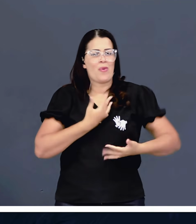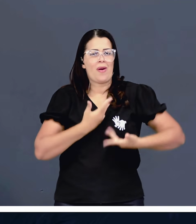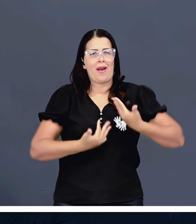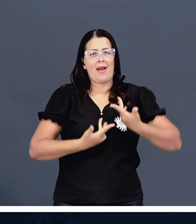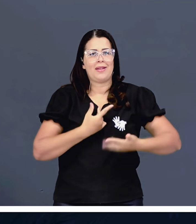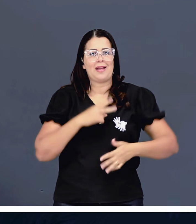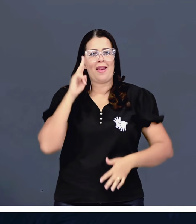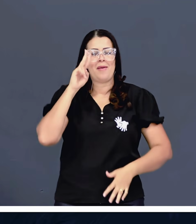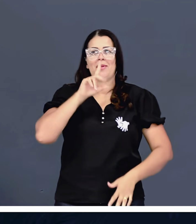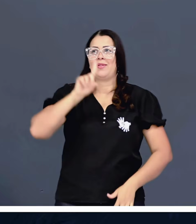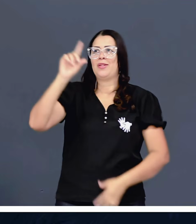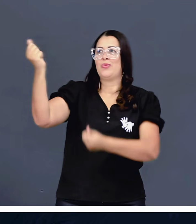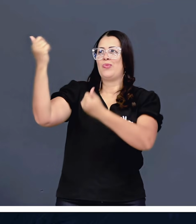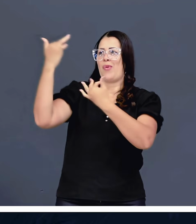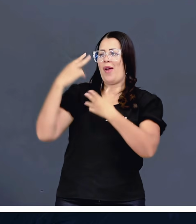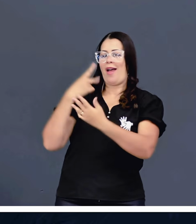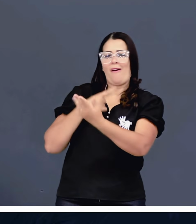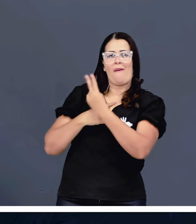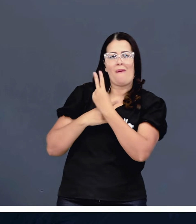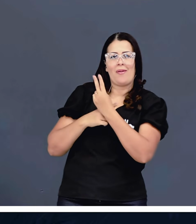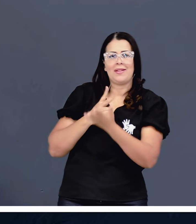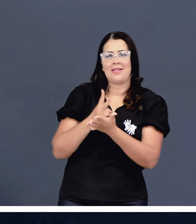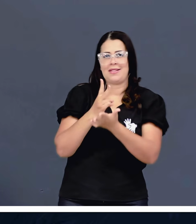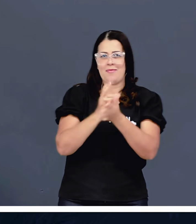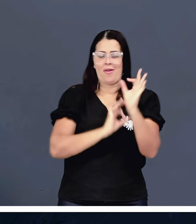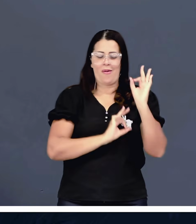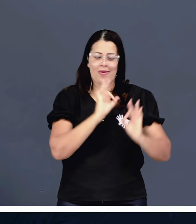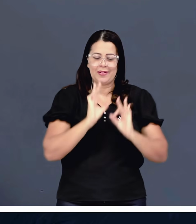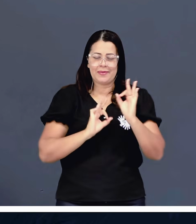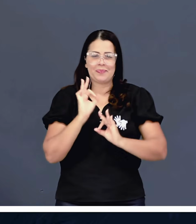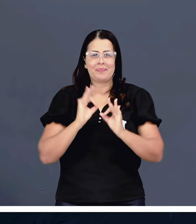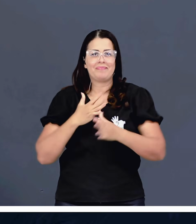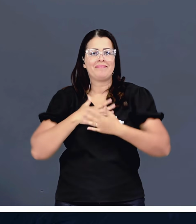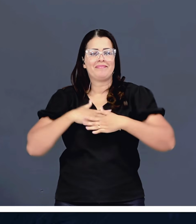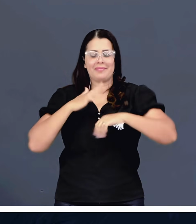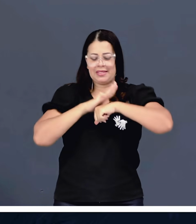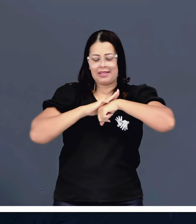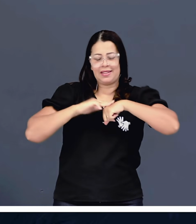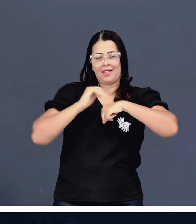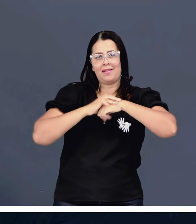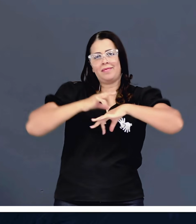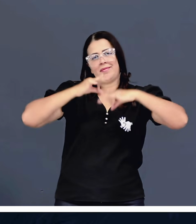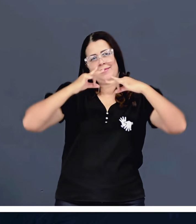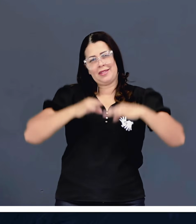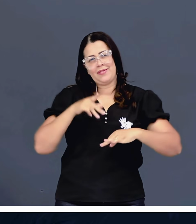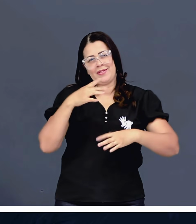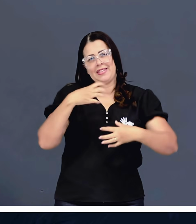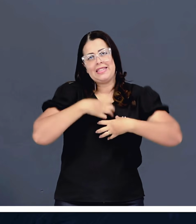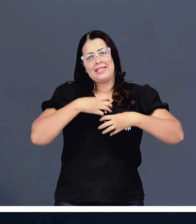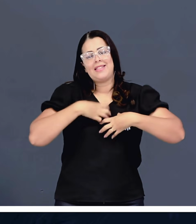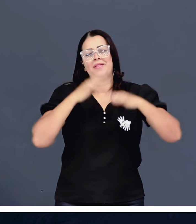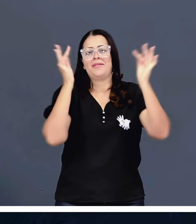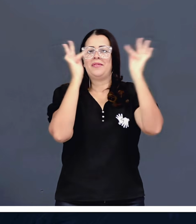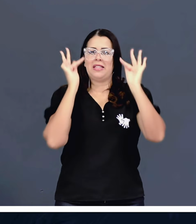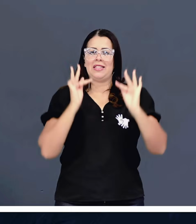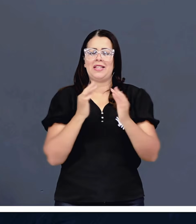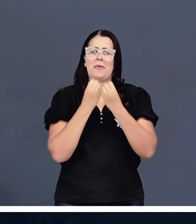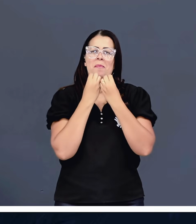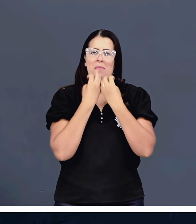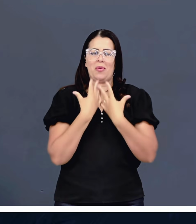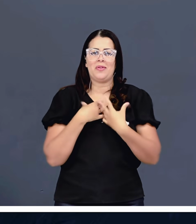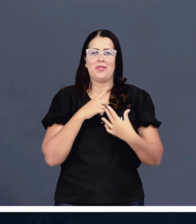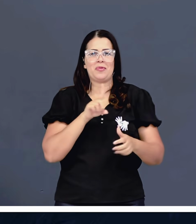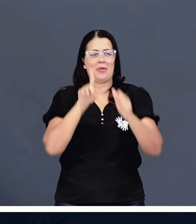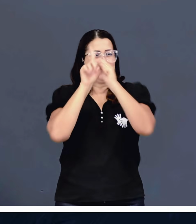cuidado e pela graça de Deus. Amém? Prepare isso com muito carinho, tenho certeza que você vai se sentir muito feliz. Tão bom quando a gente